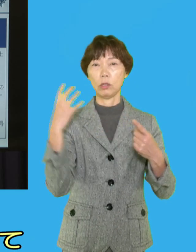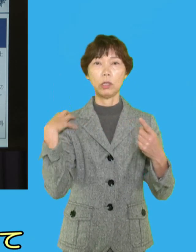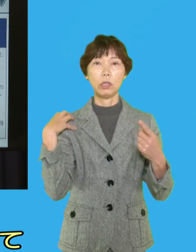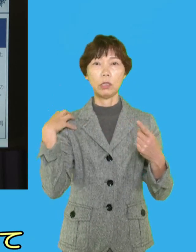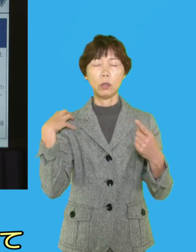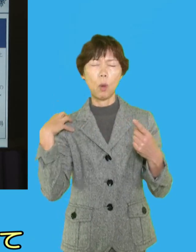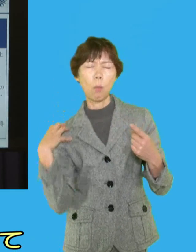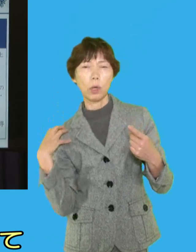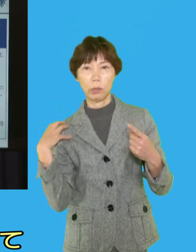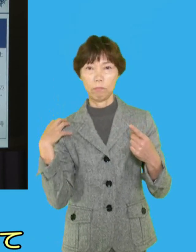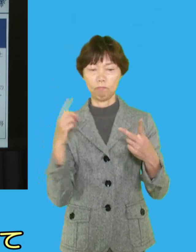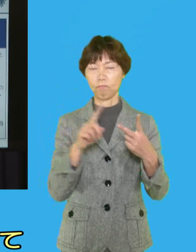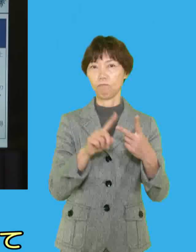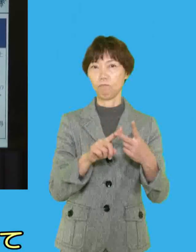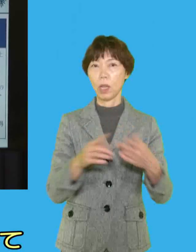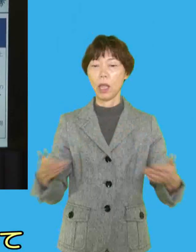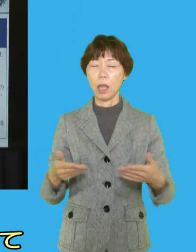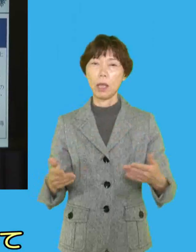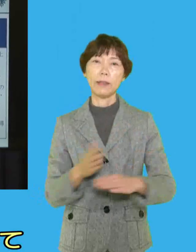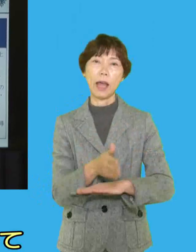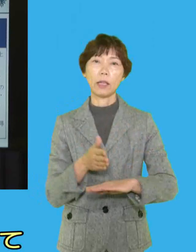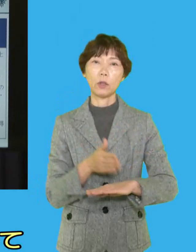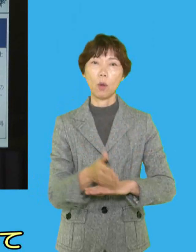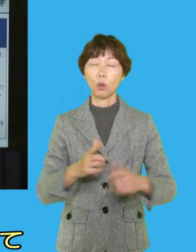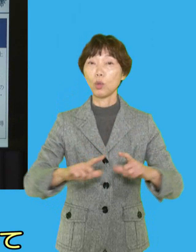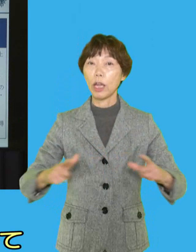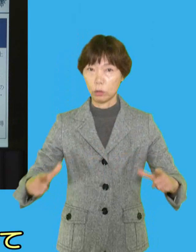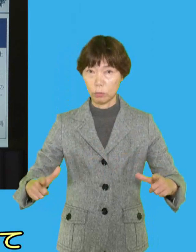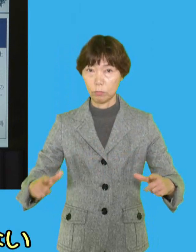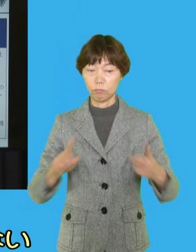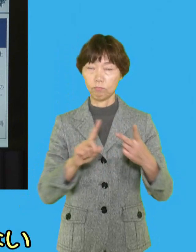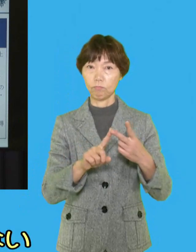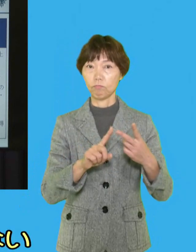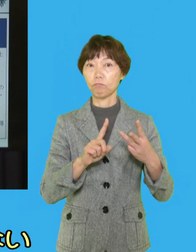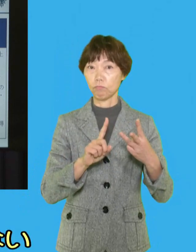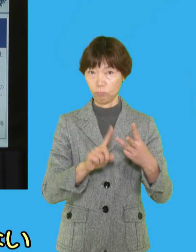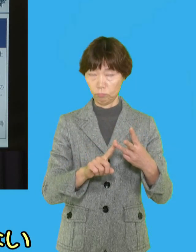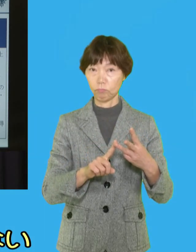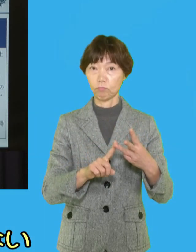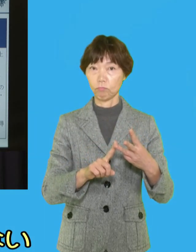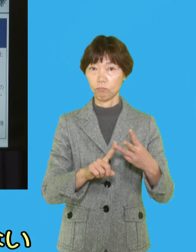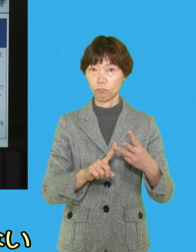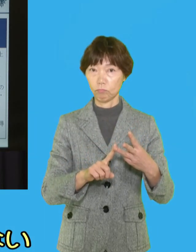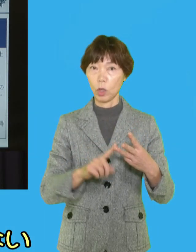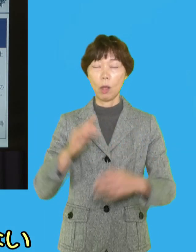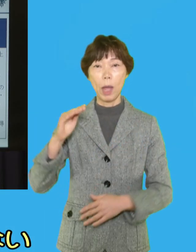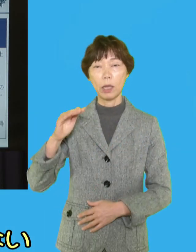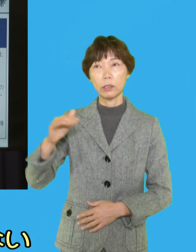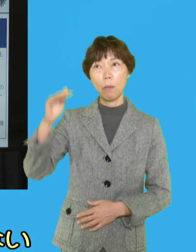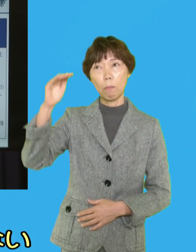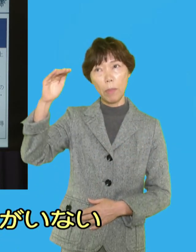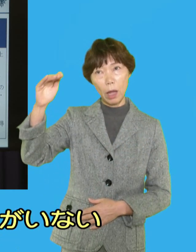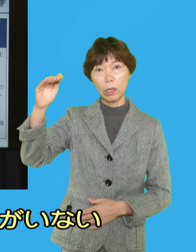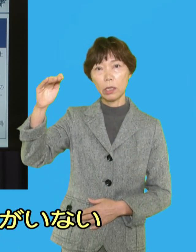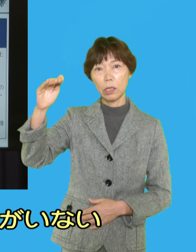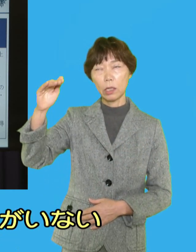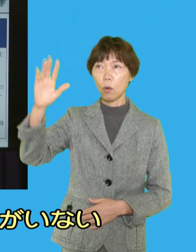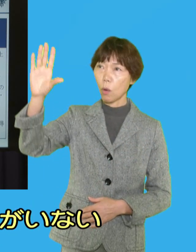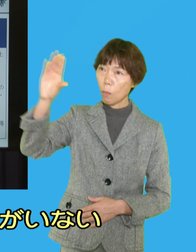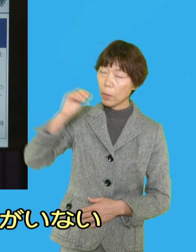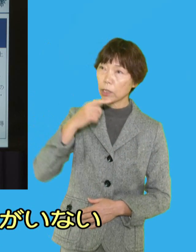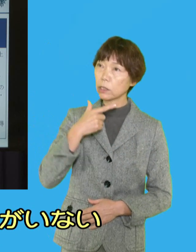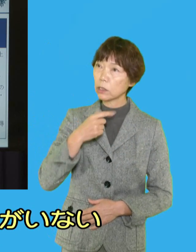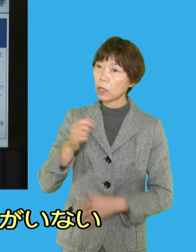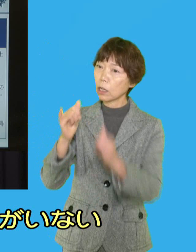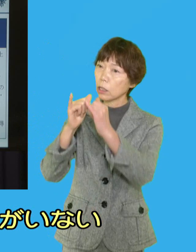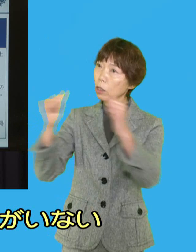ったり、まあ、残業が増える、そして見本となるロールモデルがいないと、先輩職員で